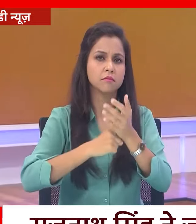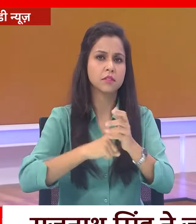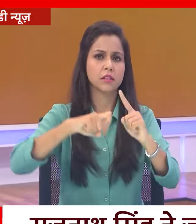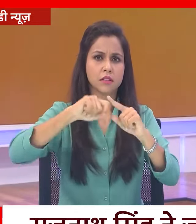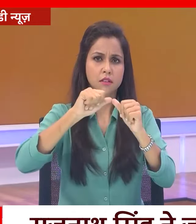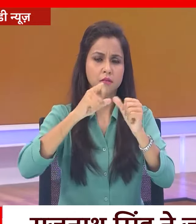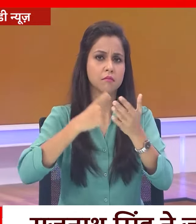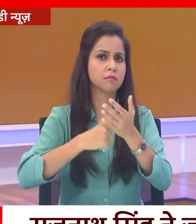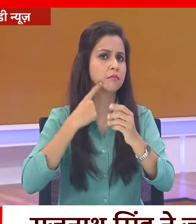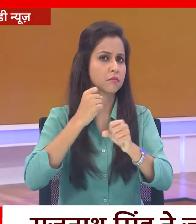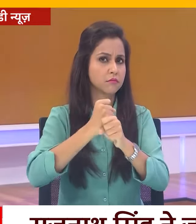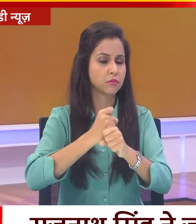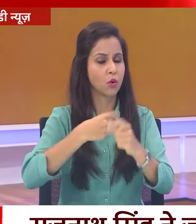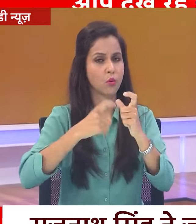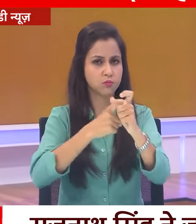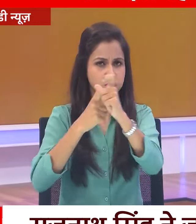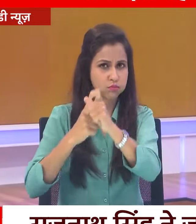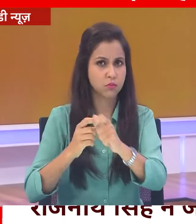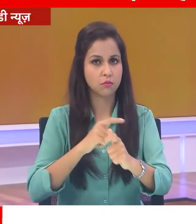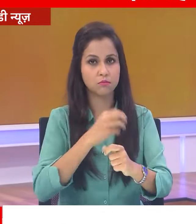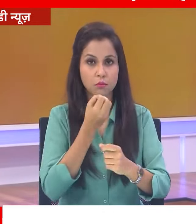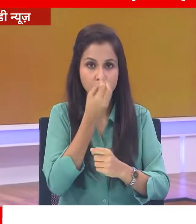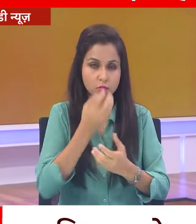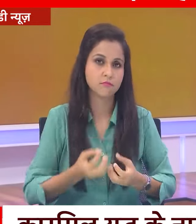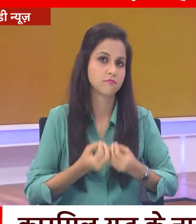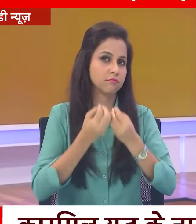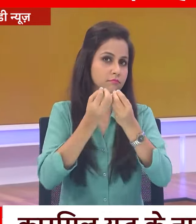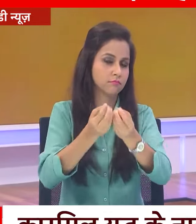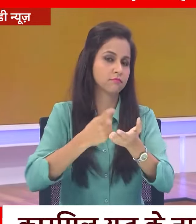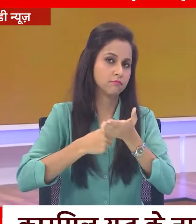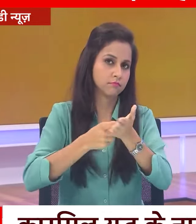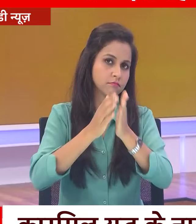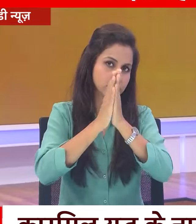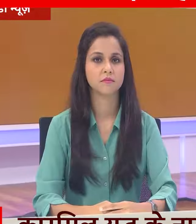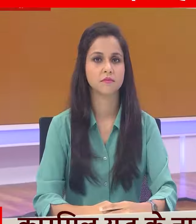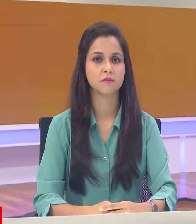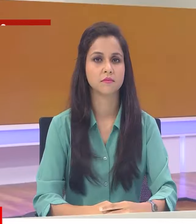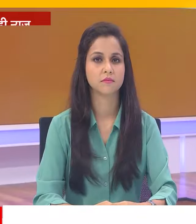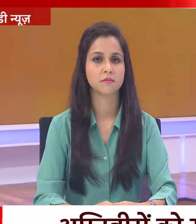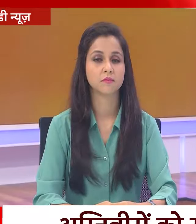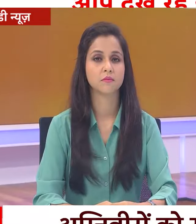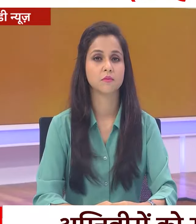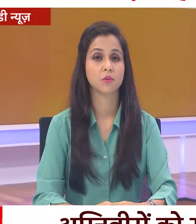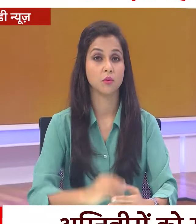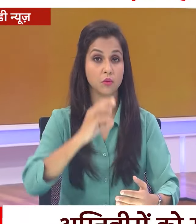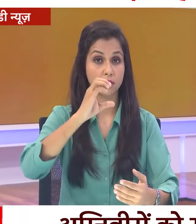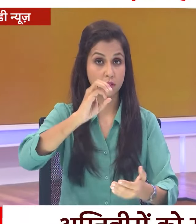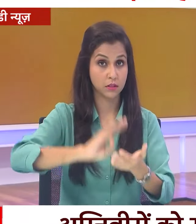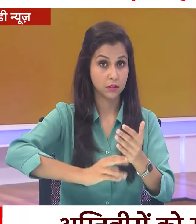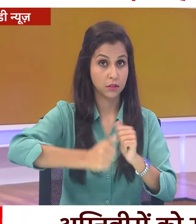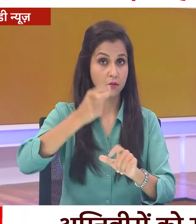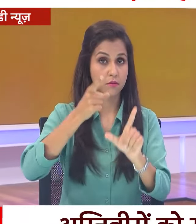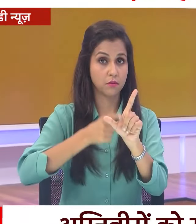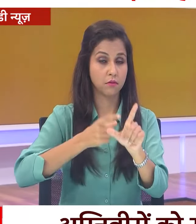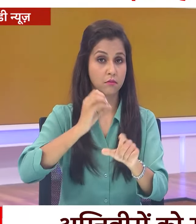करगिल युद्ध के नायकों को पुष्पांजलि अर्पित करके श्रद्धांजलि दी। और मुख्यमंत्री योगी आदित्यनाथ